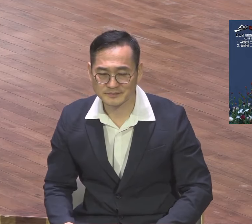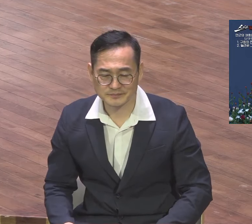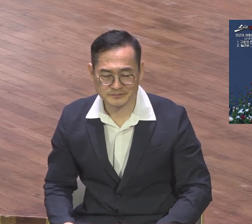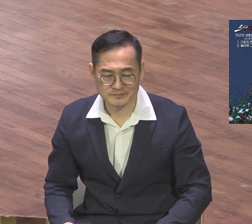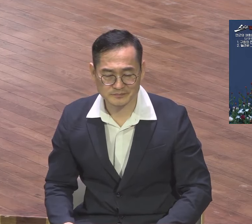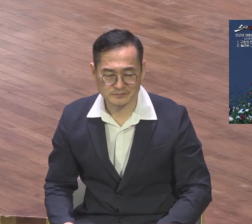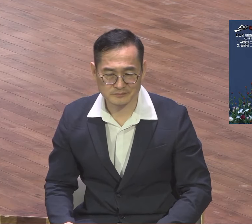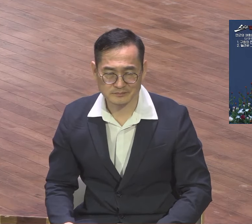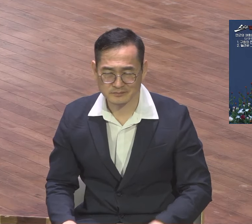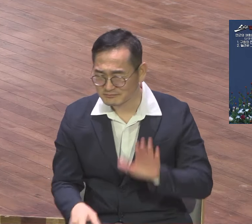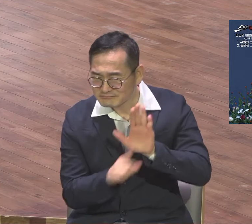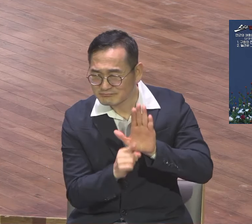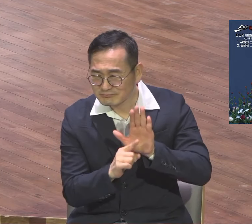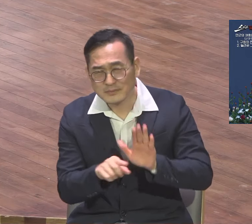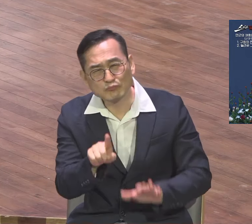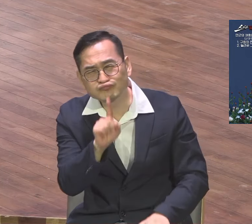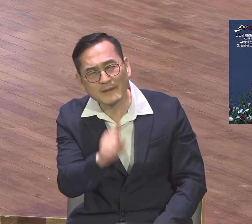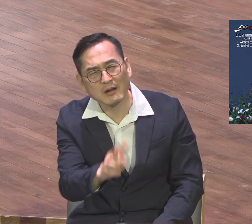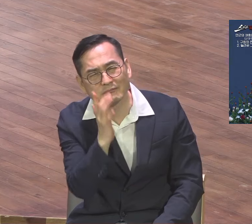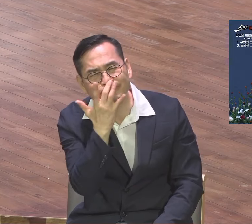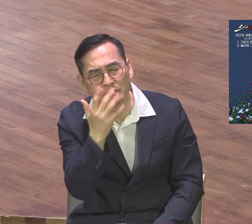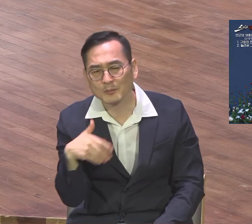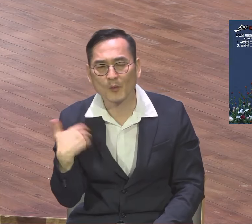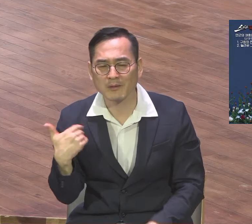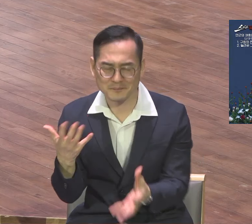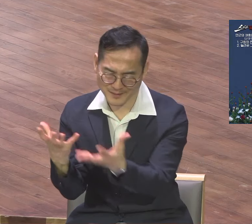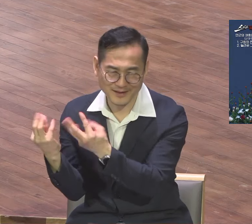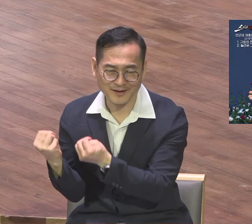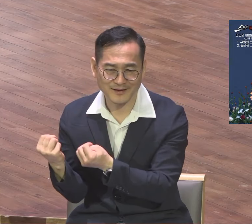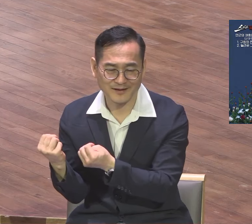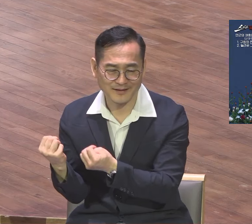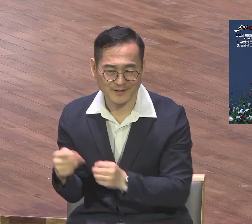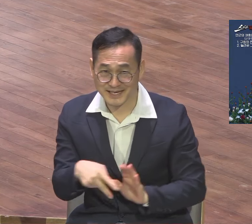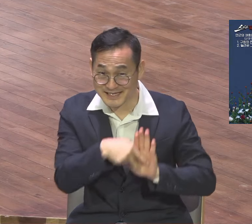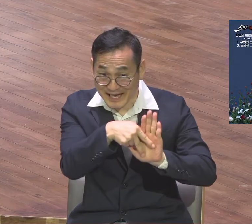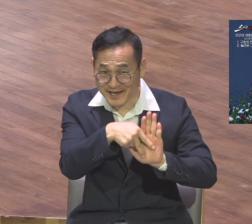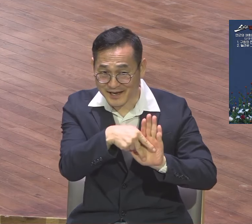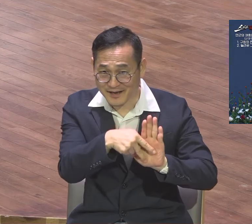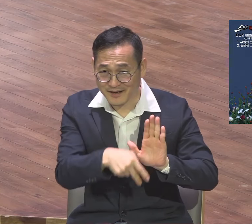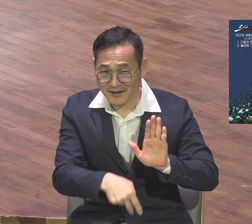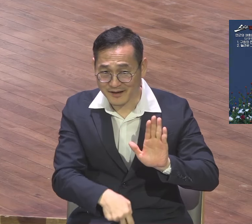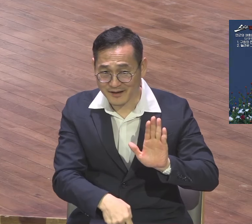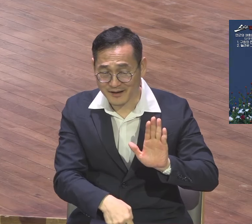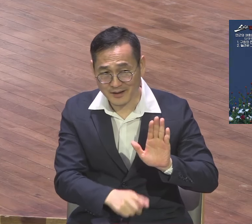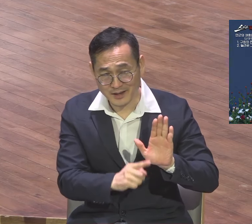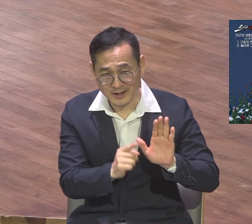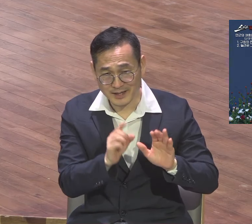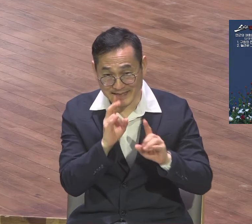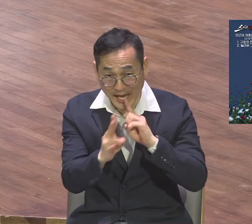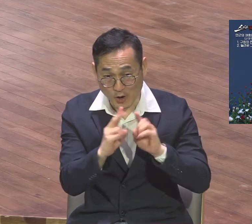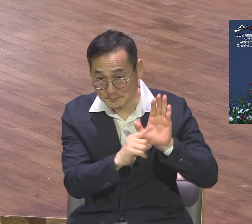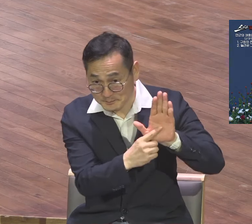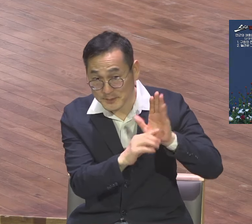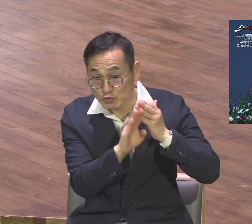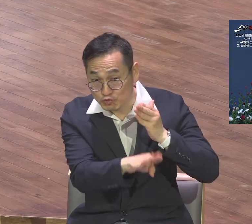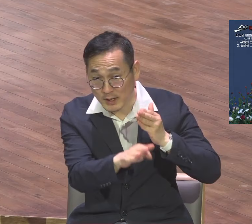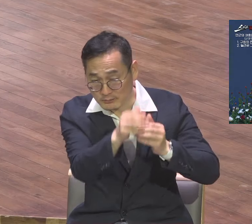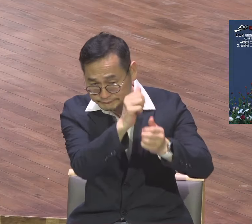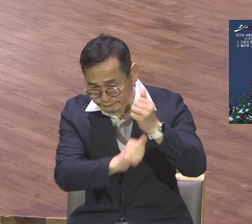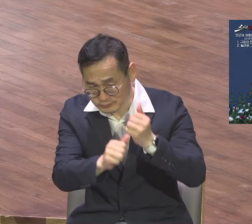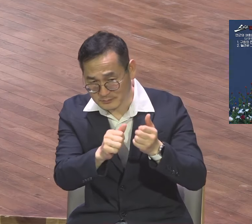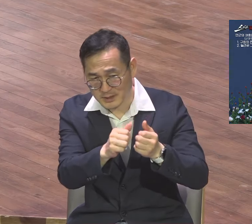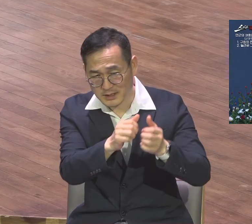안 믿어요. 뭔 소리야 그게. 우리는 이사야부터 예수님 다 봤잖아요 지금. 이 말, 이 구약에